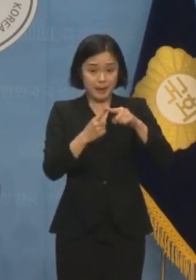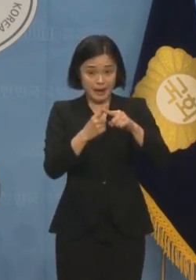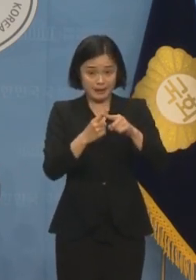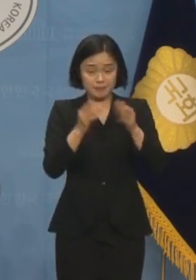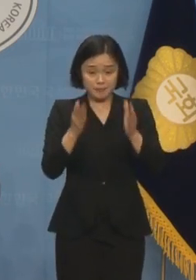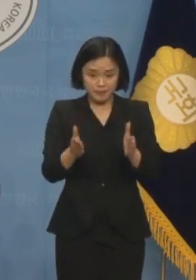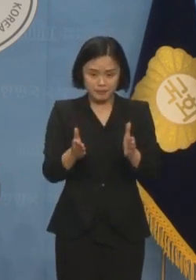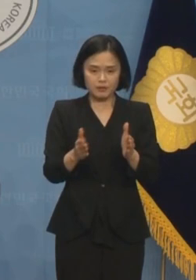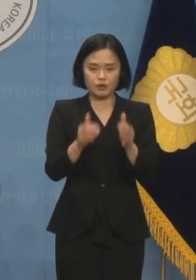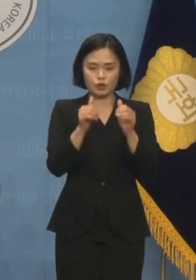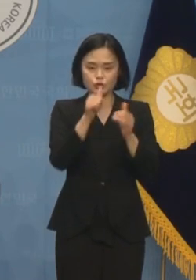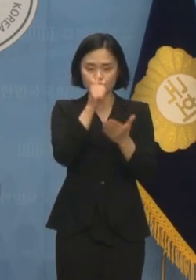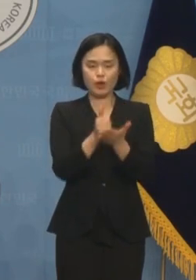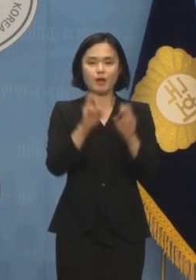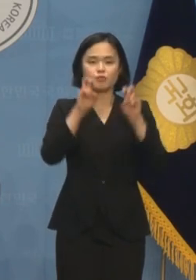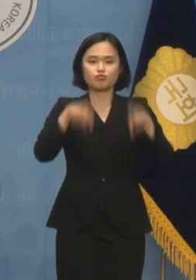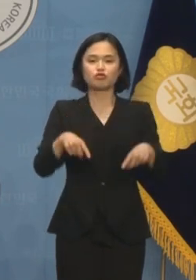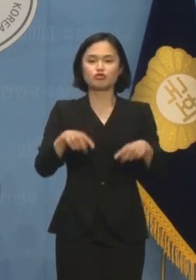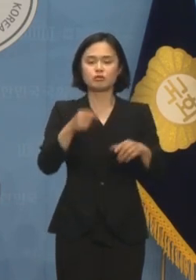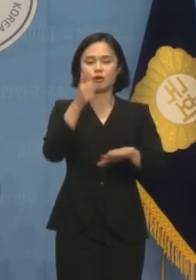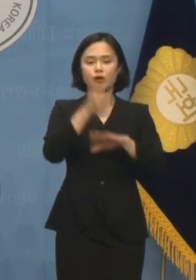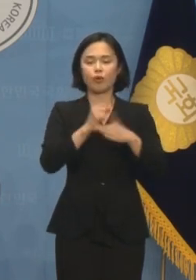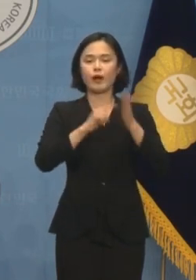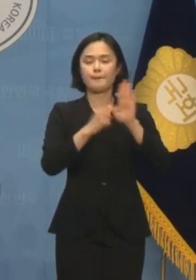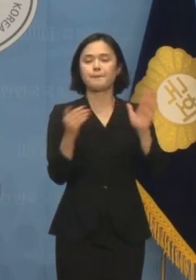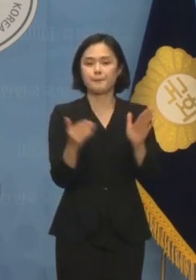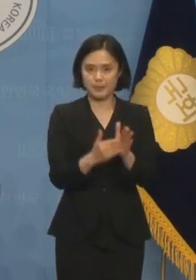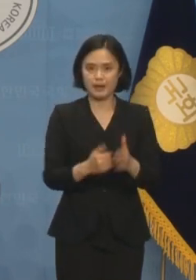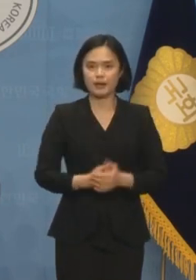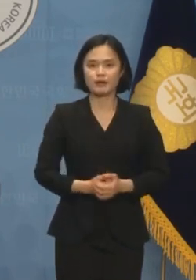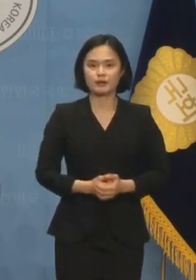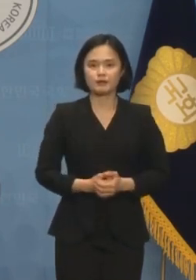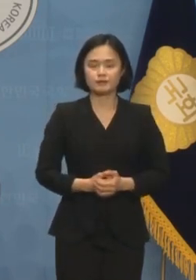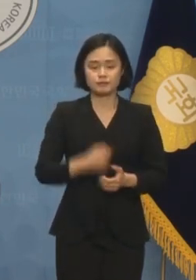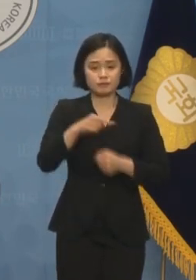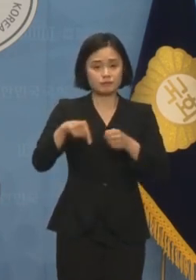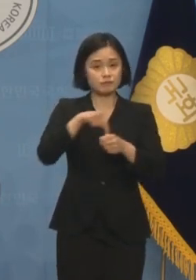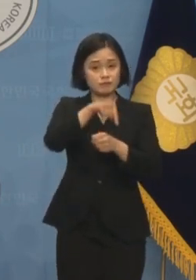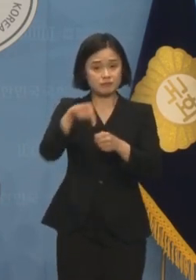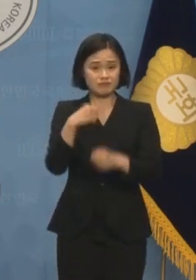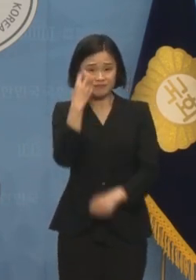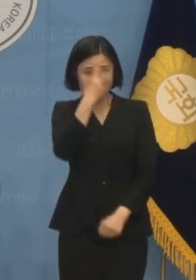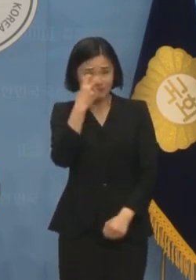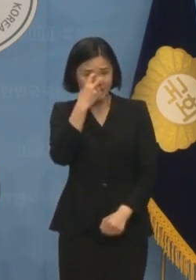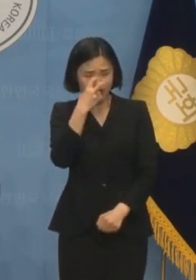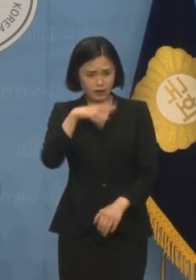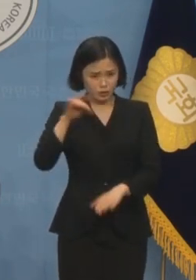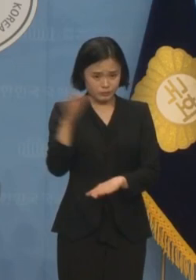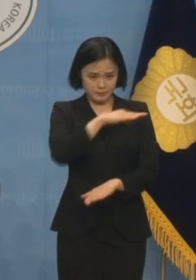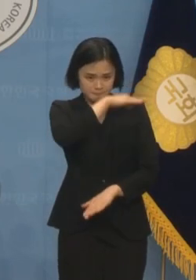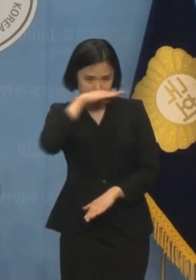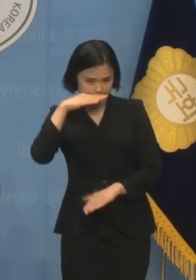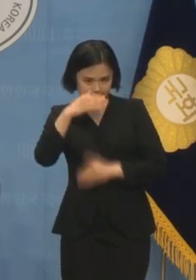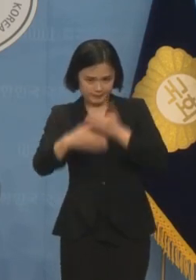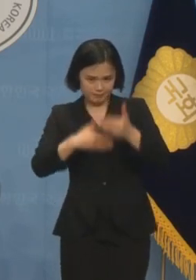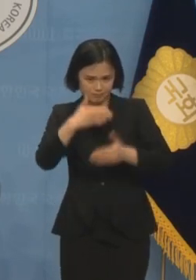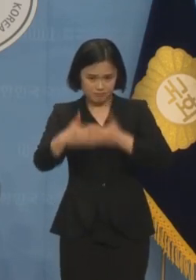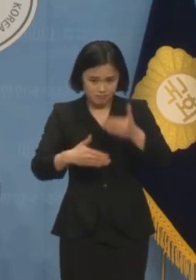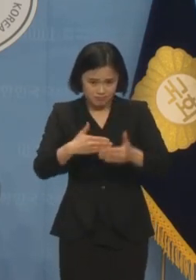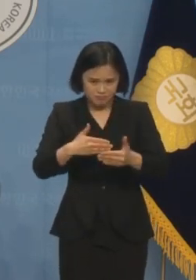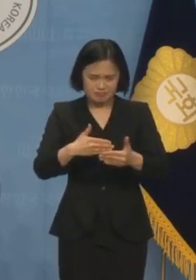대법원은 월성원전 1호기 재감사는 애초에 적법하게 이루어진 감사라고 볼 수 없다.